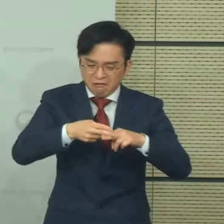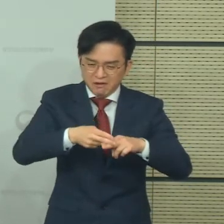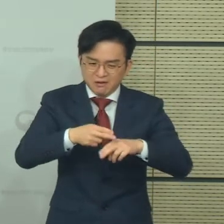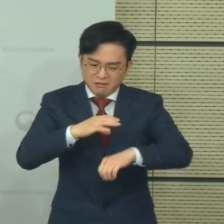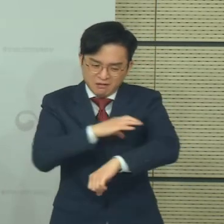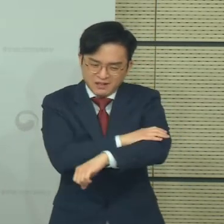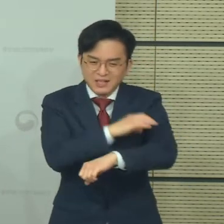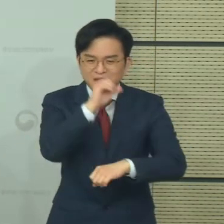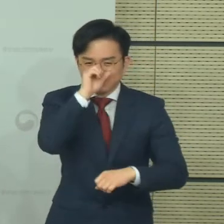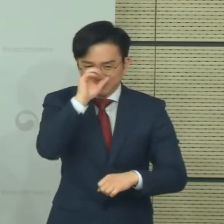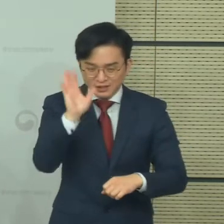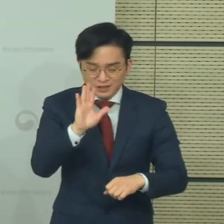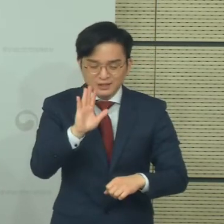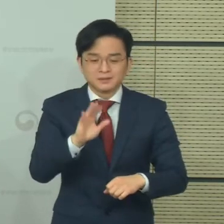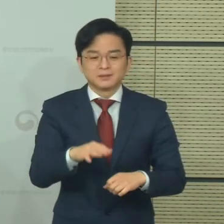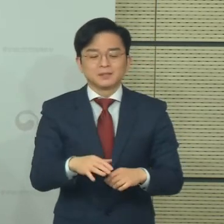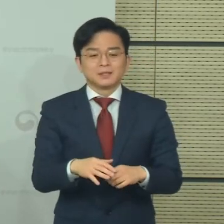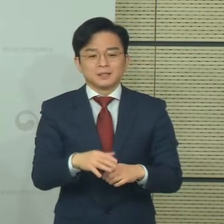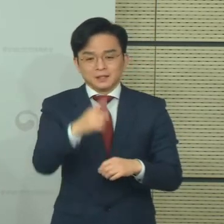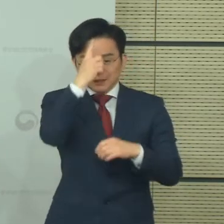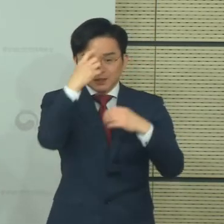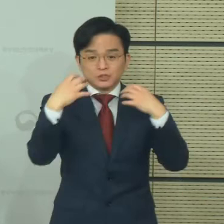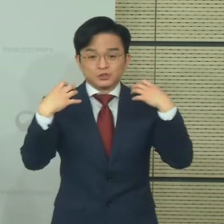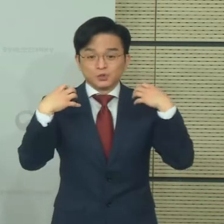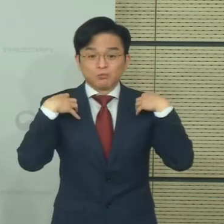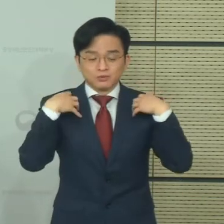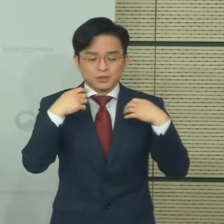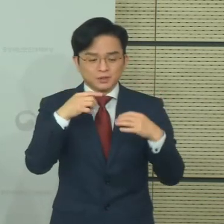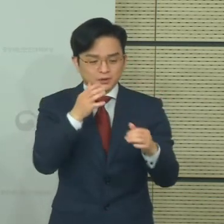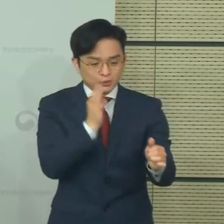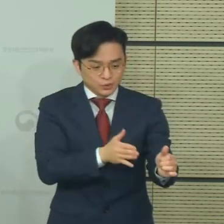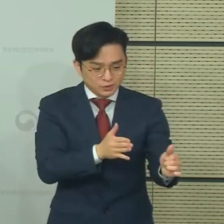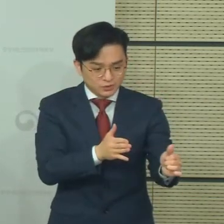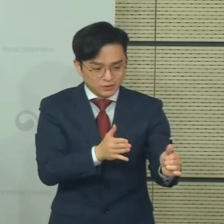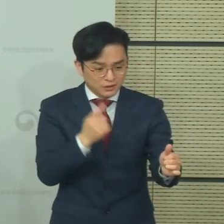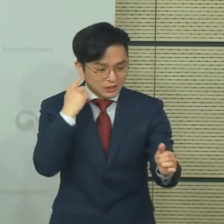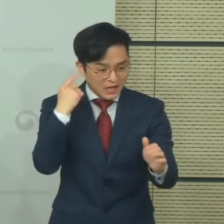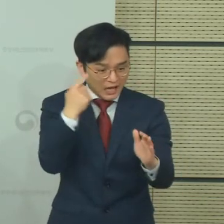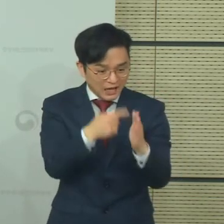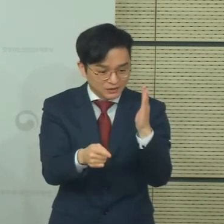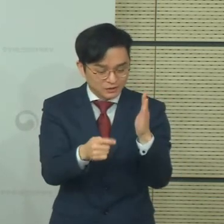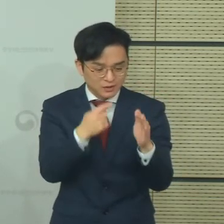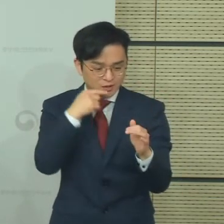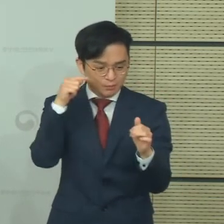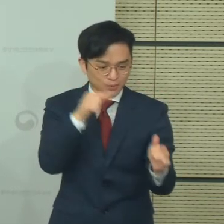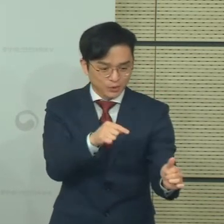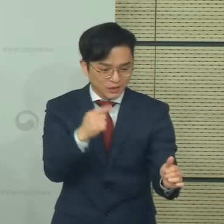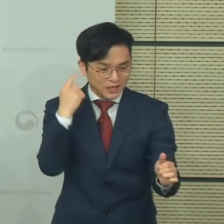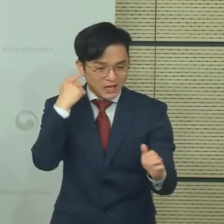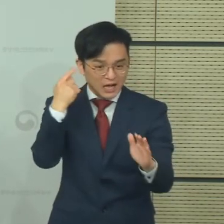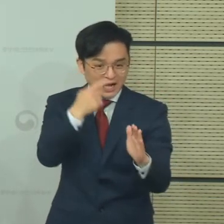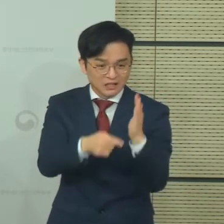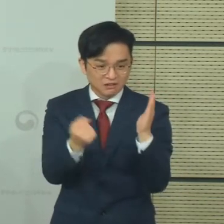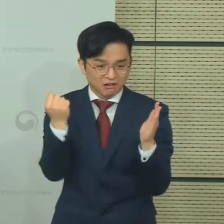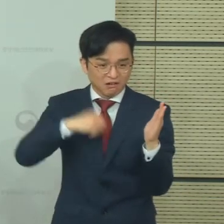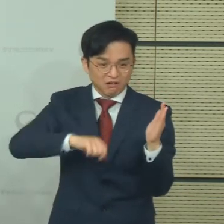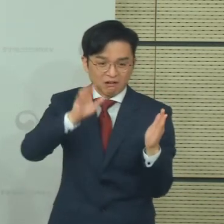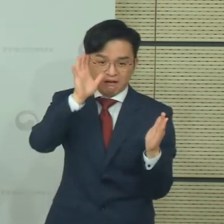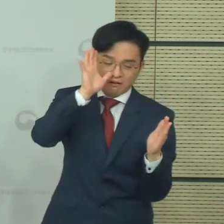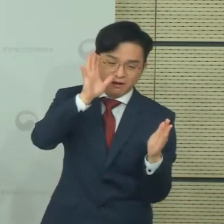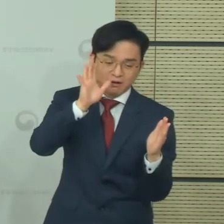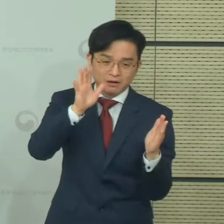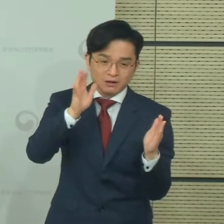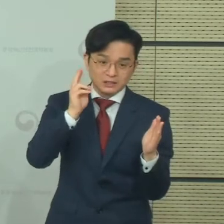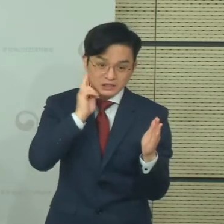명백한 어떤 잘못이 있는 경우에는 뭐 구상권 청구라는 부분들이 가능하겠지만은 여러 가지 어떤 애매모호한 그런 사항들이